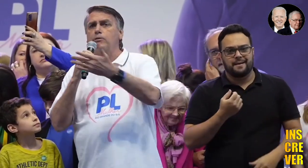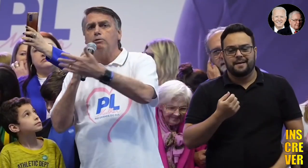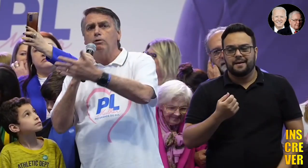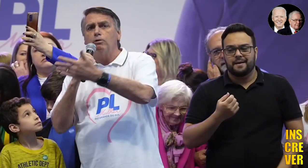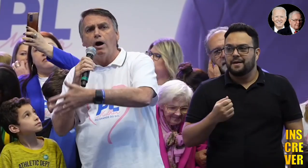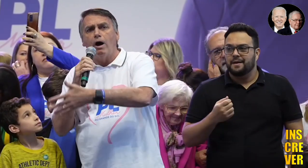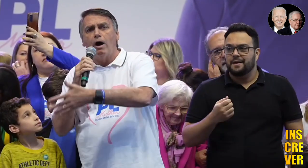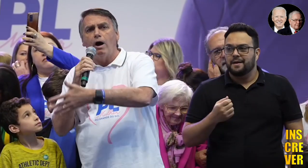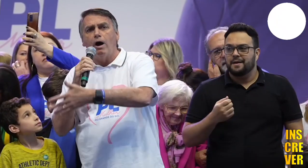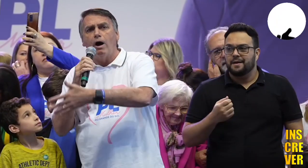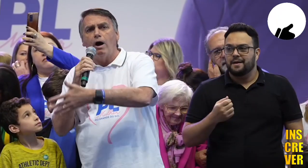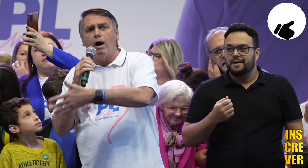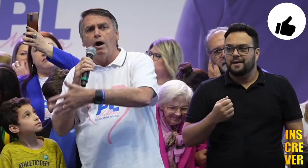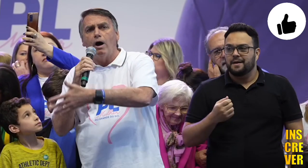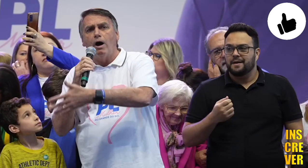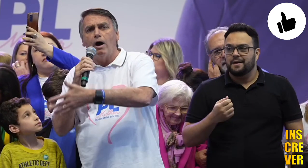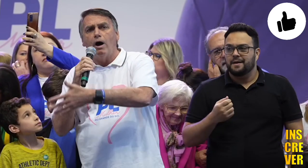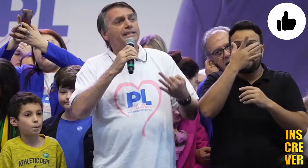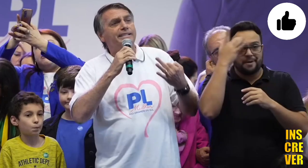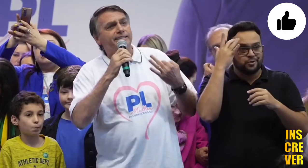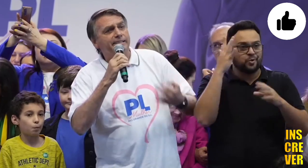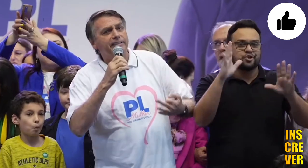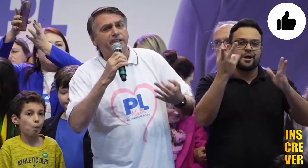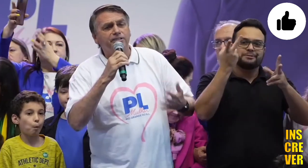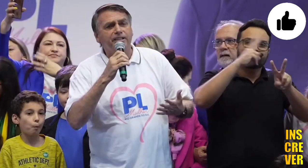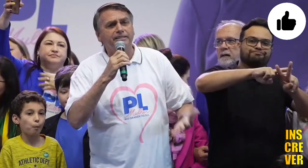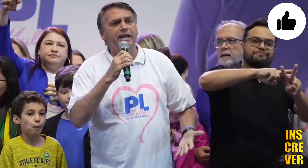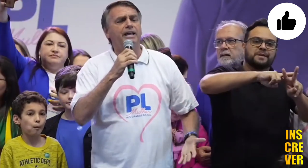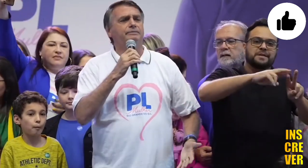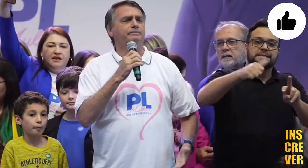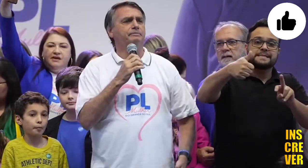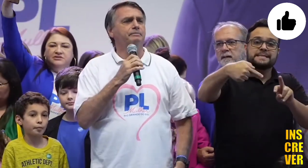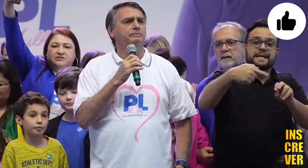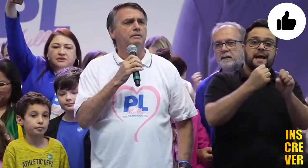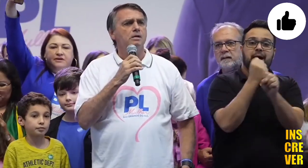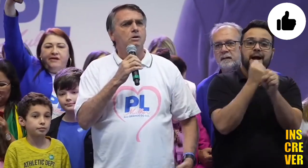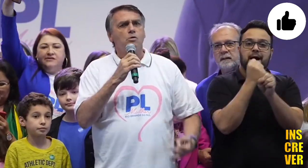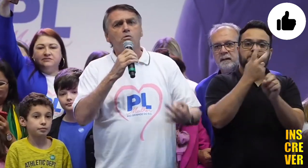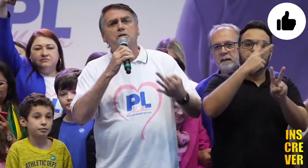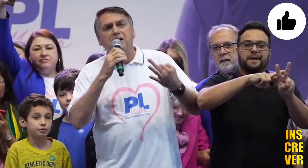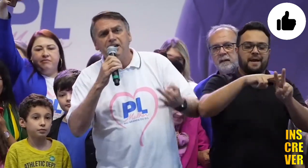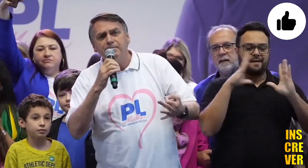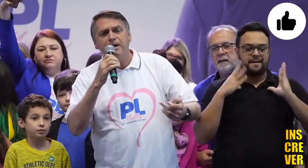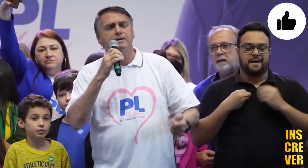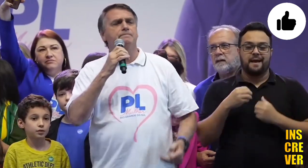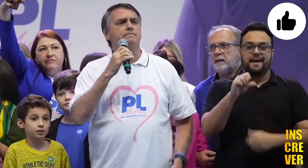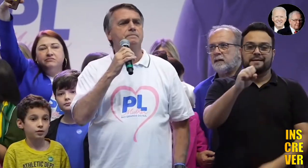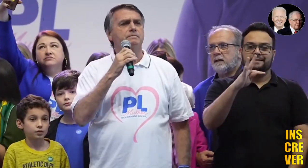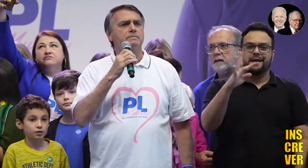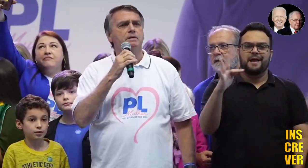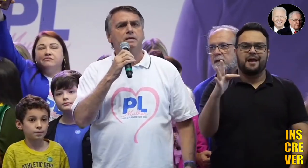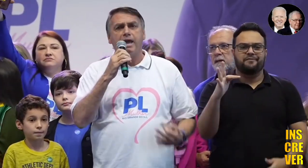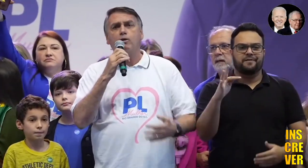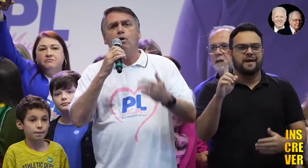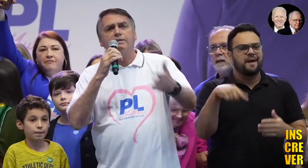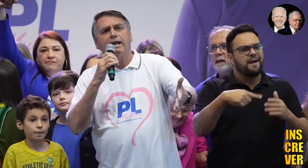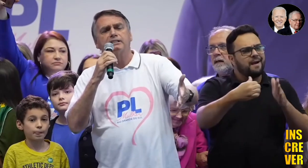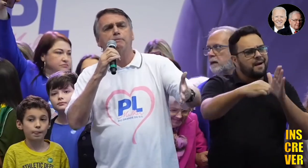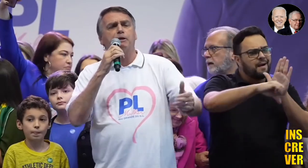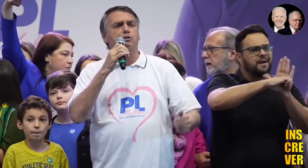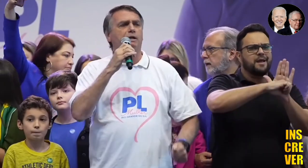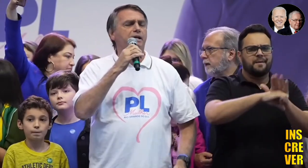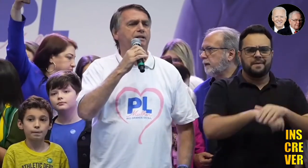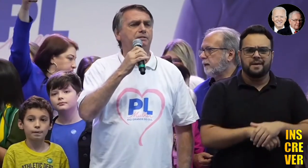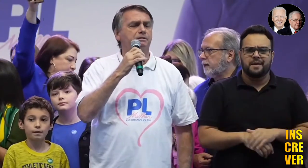Ontem, mais um lote de pessoas foram condenadas a 17 anos de cadeia. Um crime. Quem condena